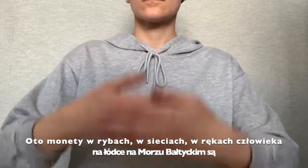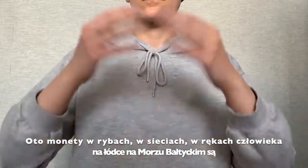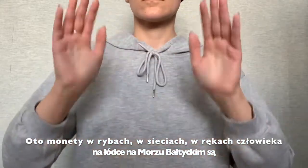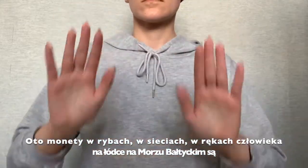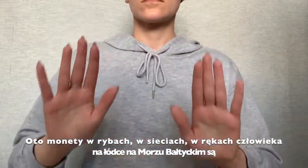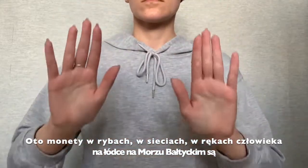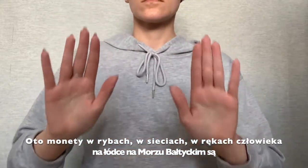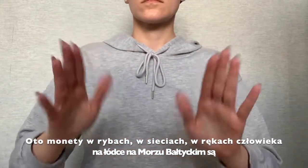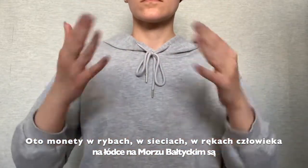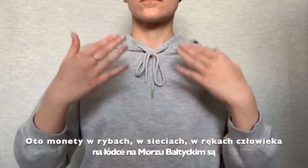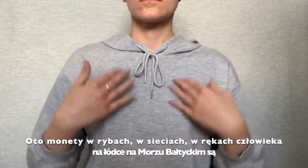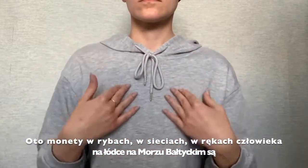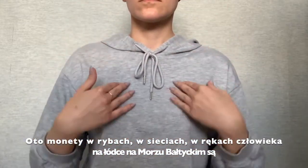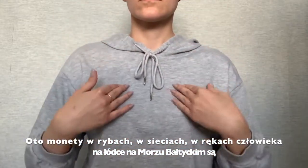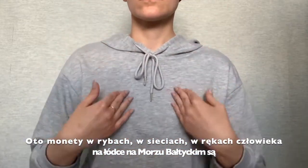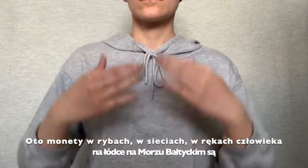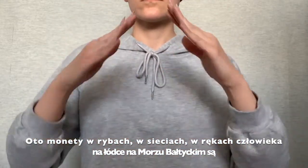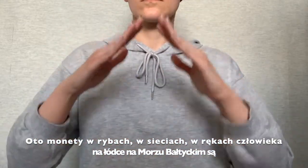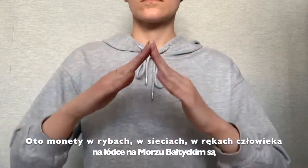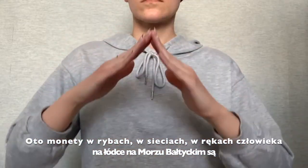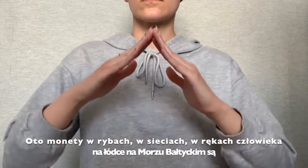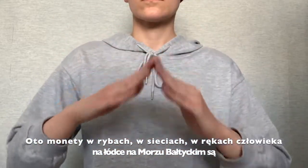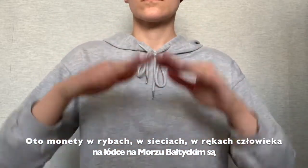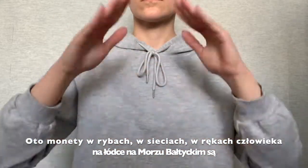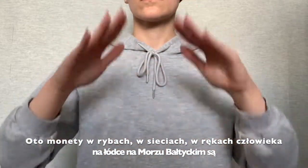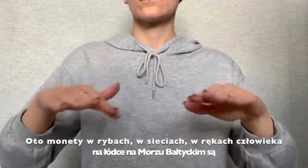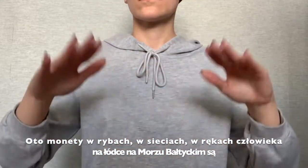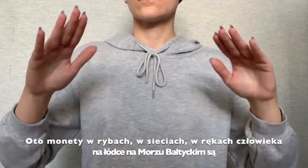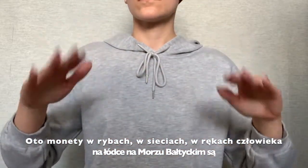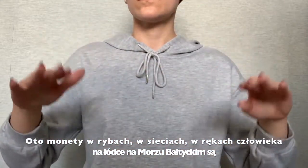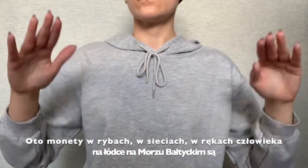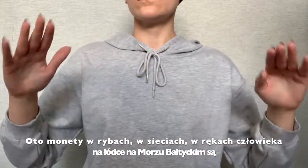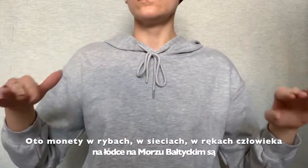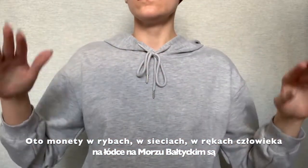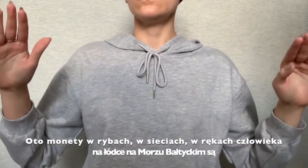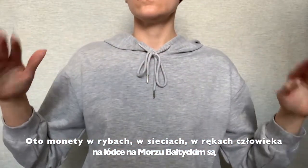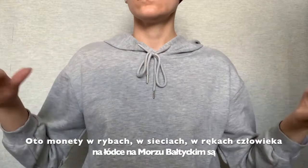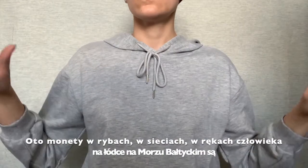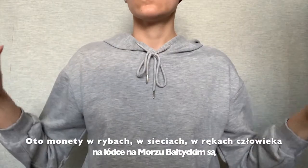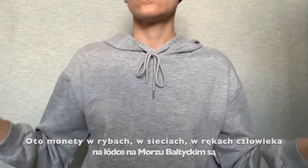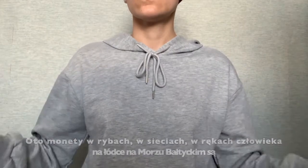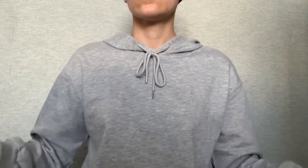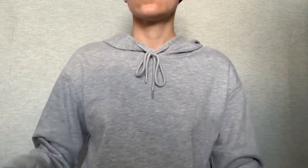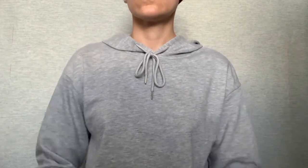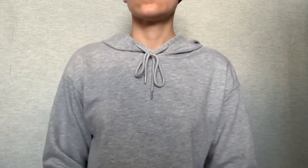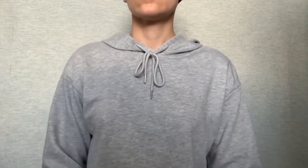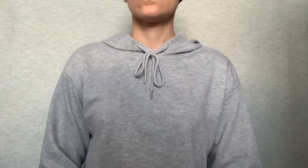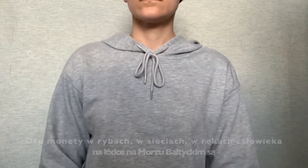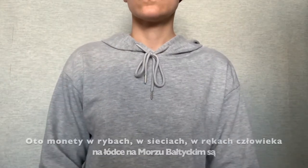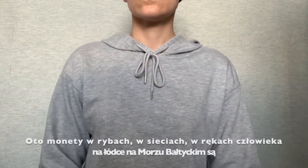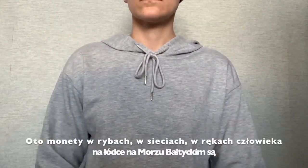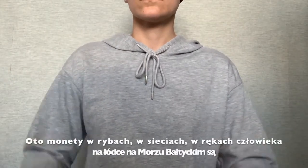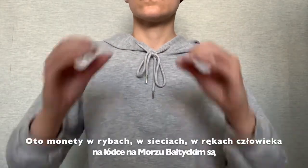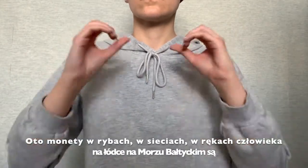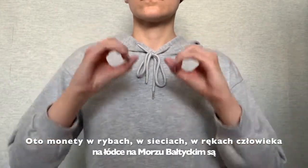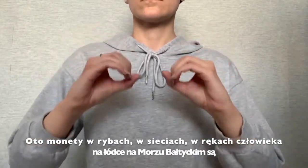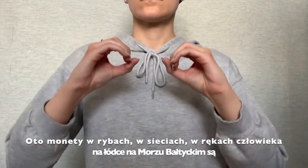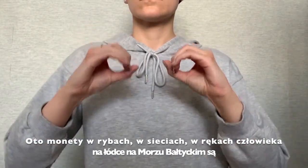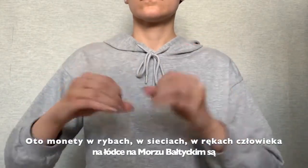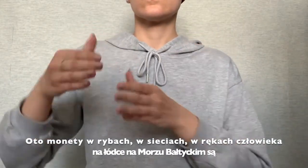sieciach, rękach człowieka na łódce na Morzu Bałtyckim są. Oto monety